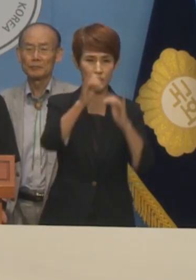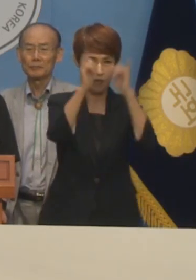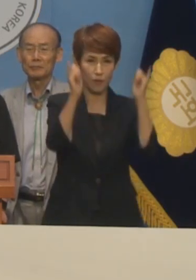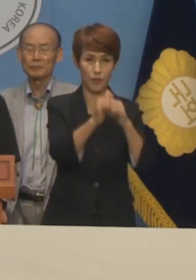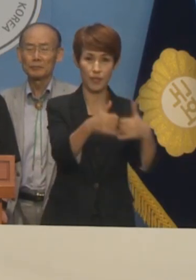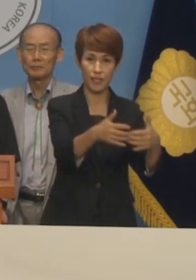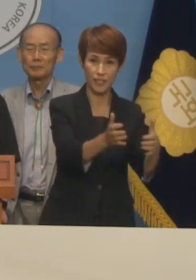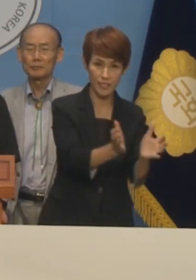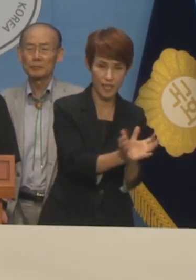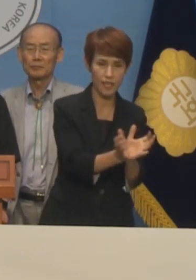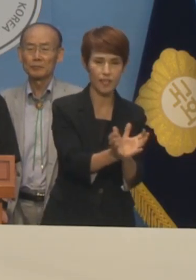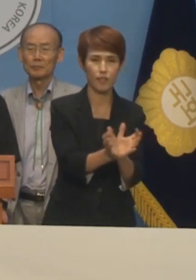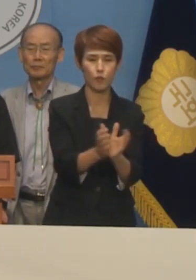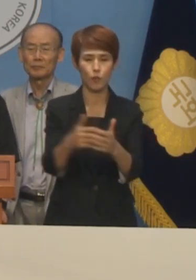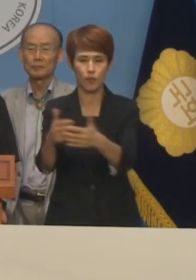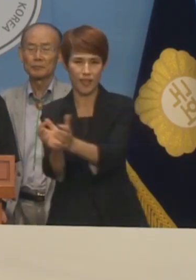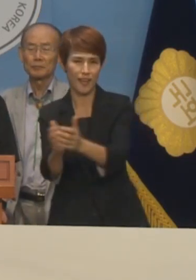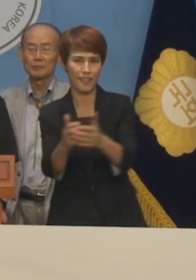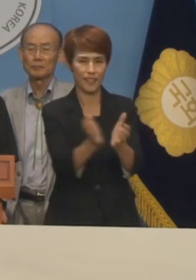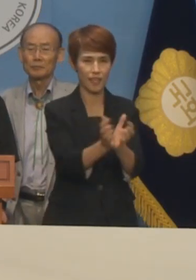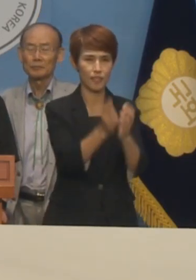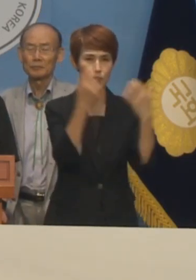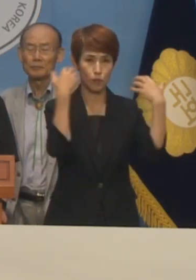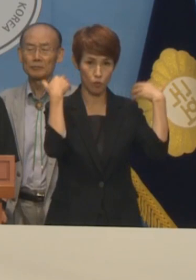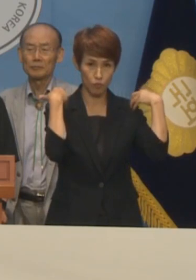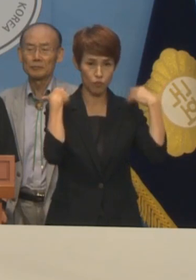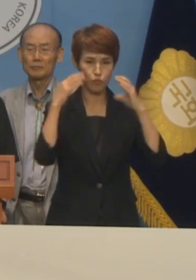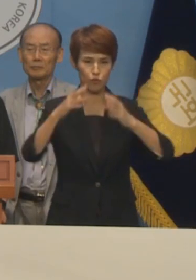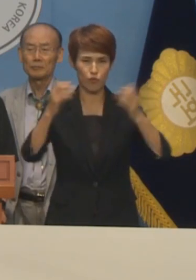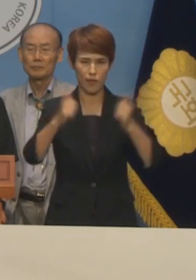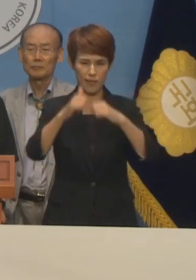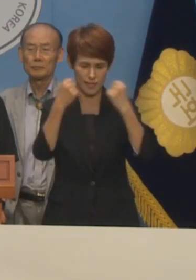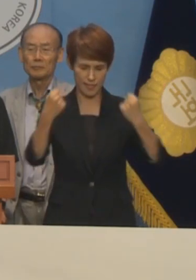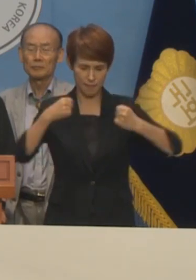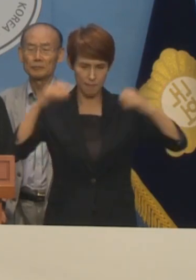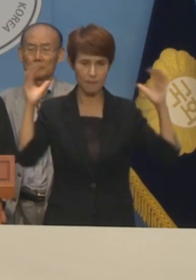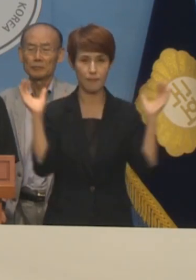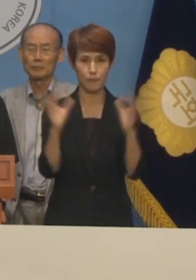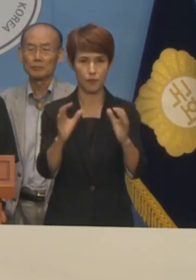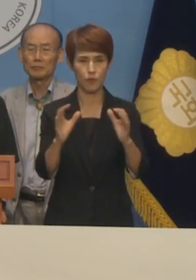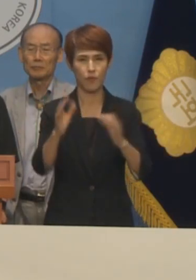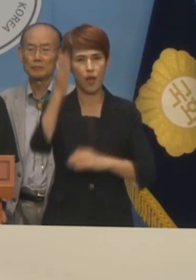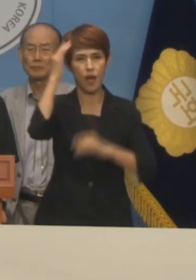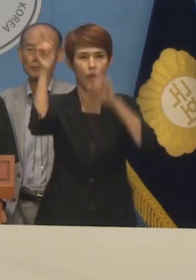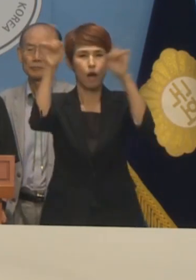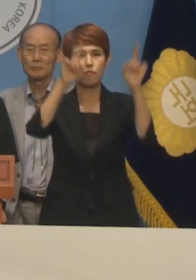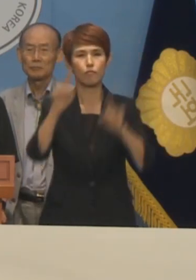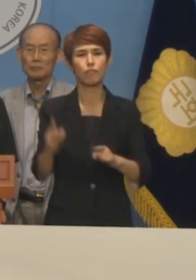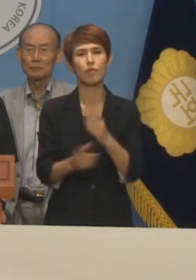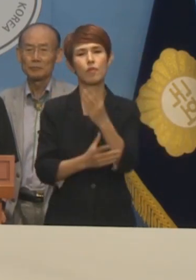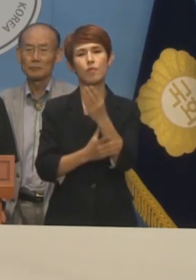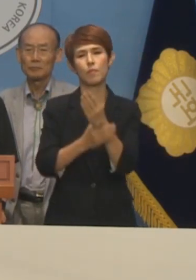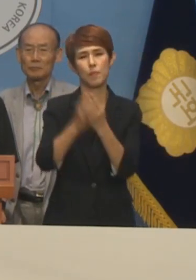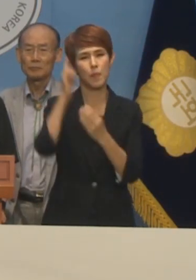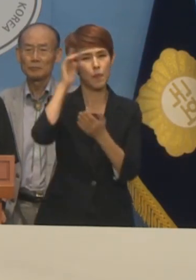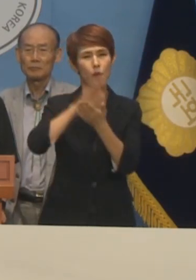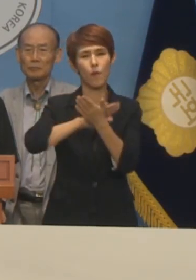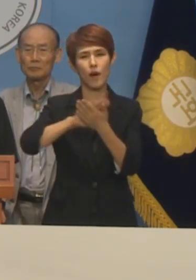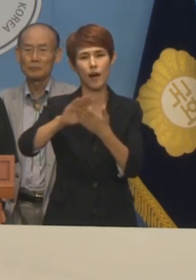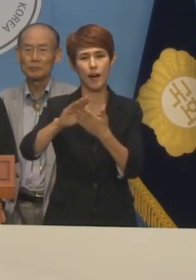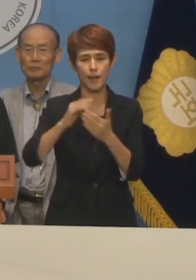단체와 정당, 정부와 국회 모두가 나서서 한반도 평화 프로젝트를